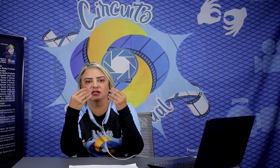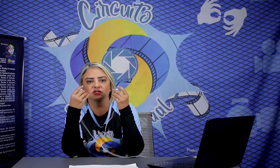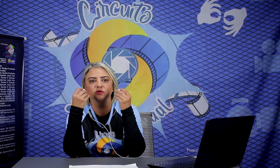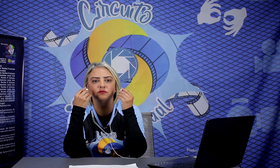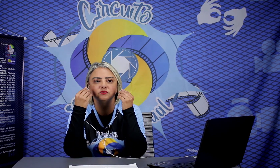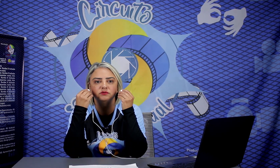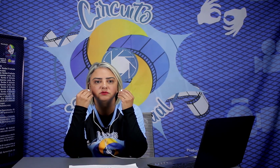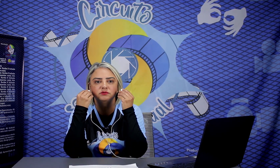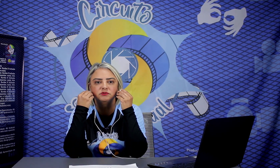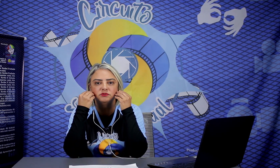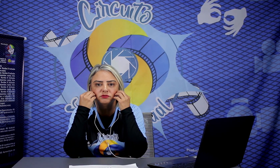novo?